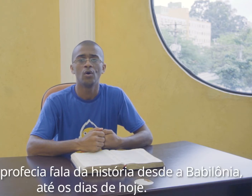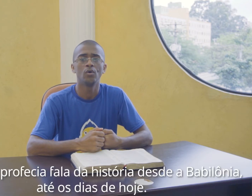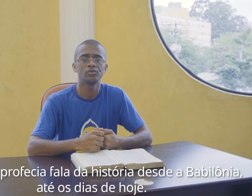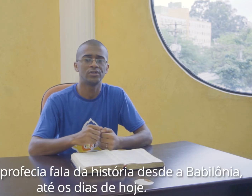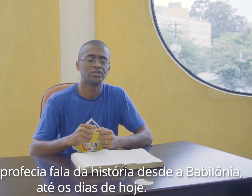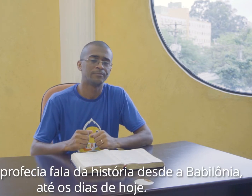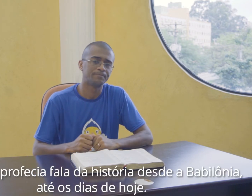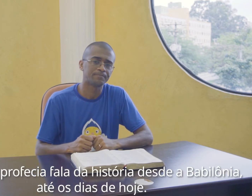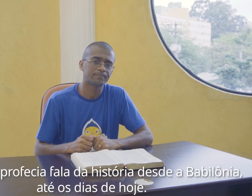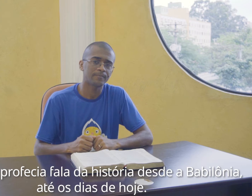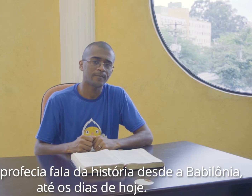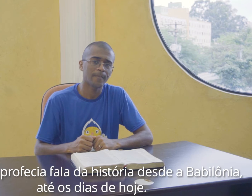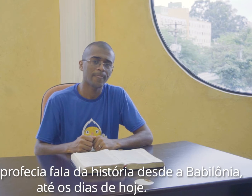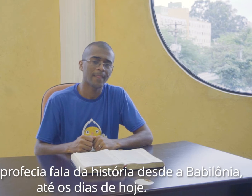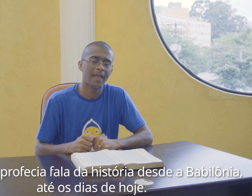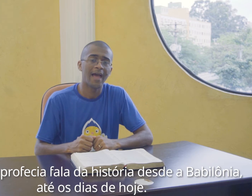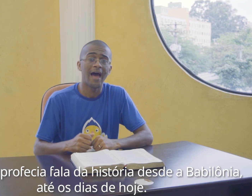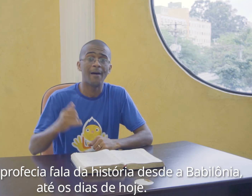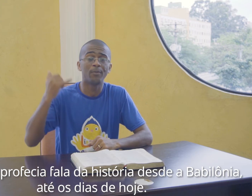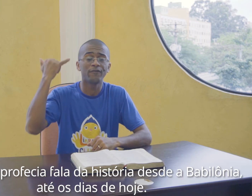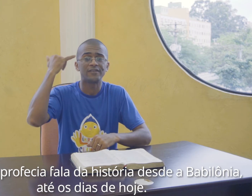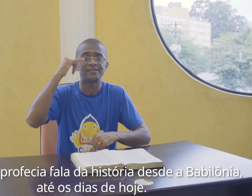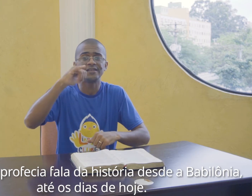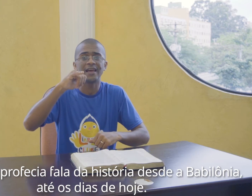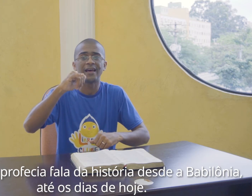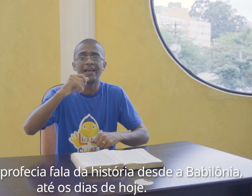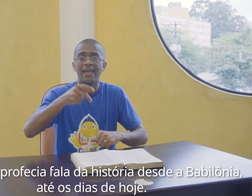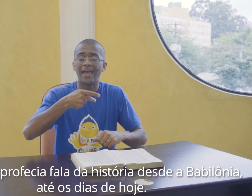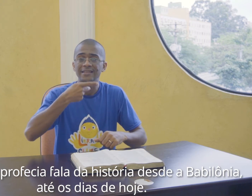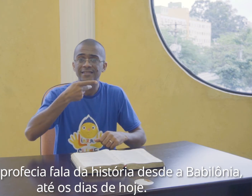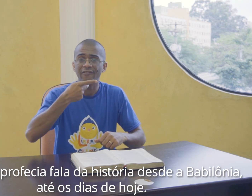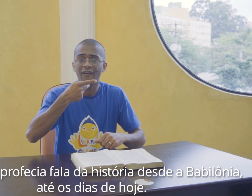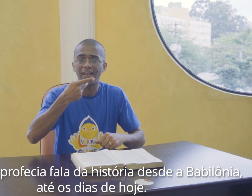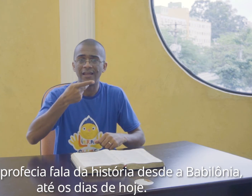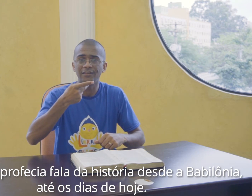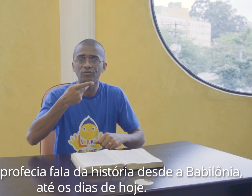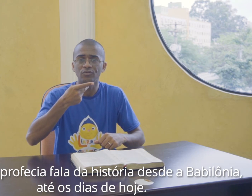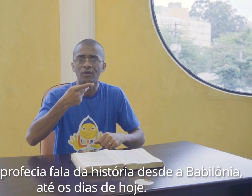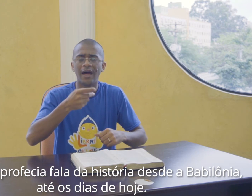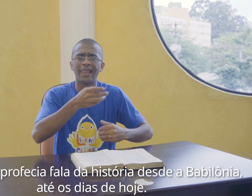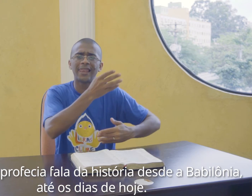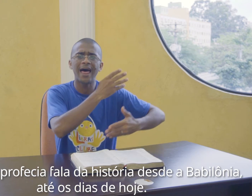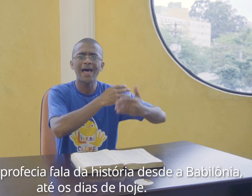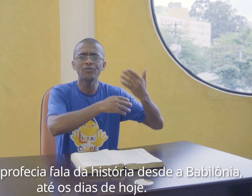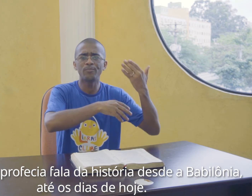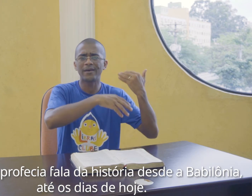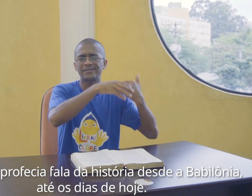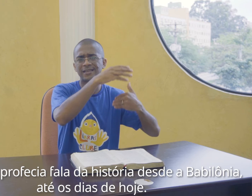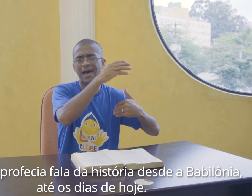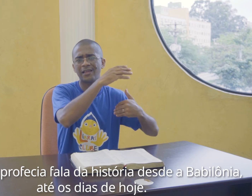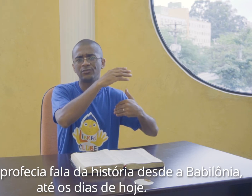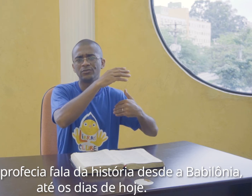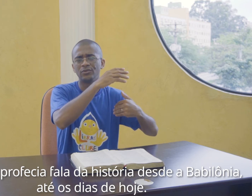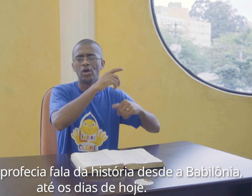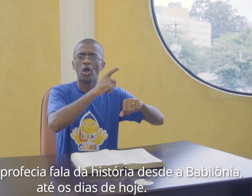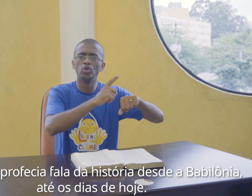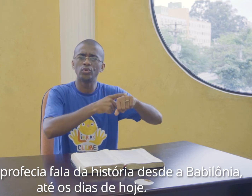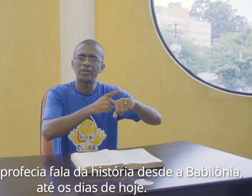Ou seja, a profecia ela está falando lá do passado, no